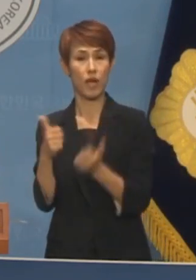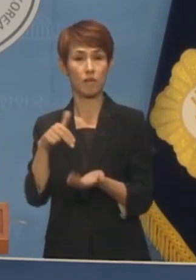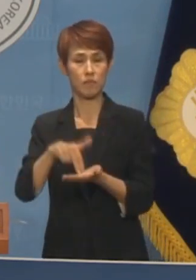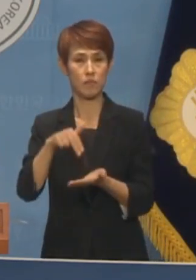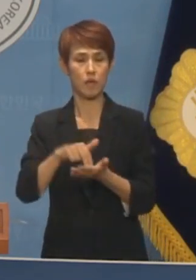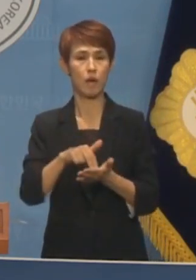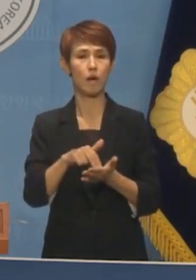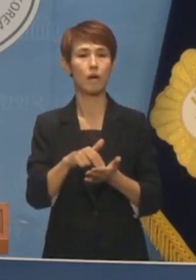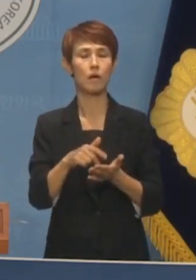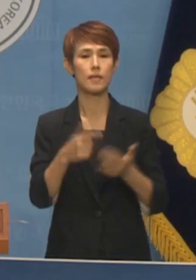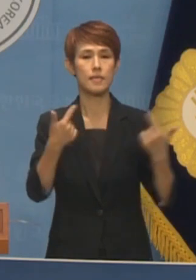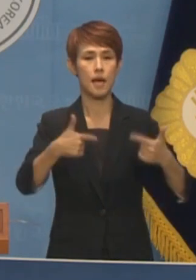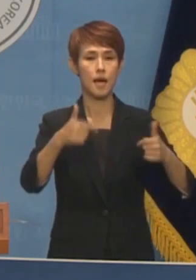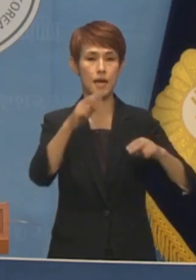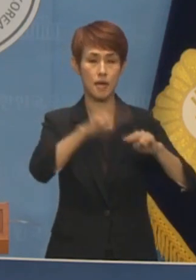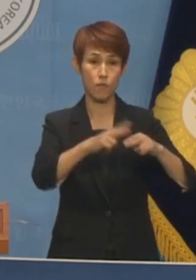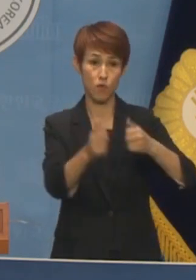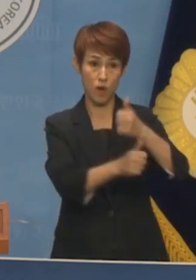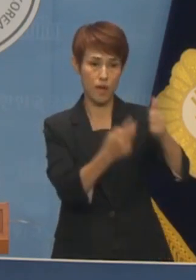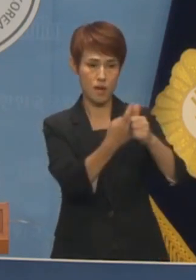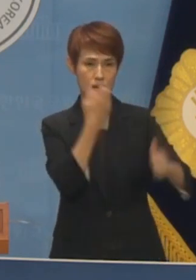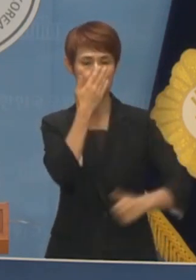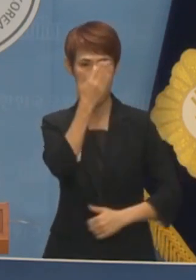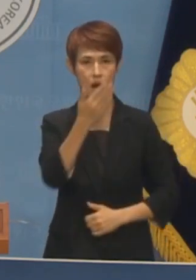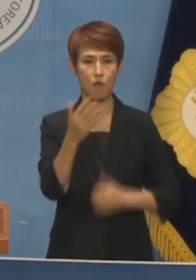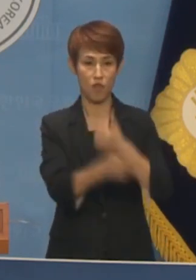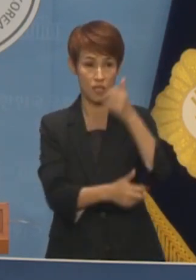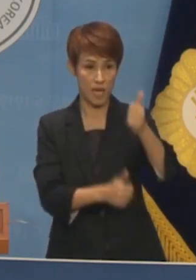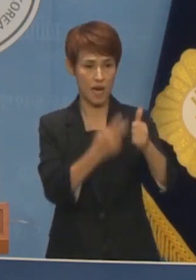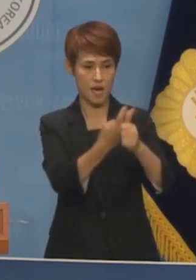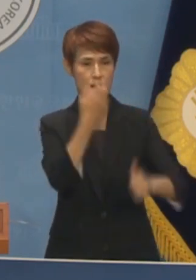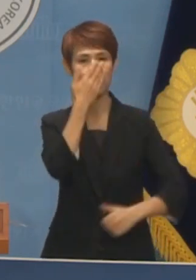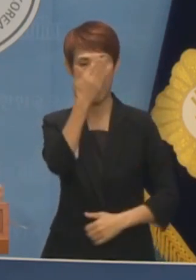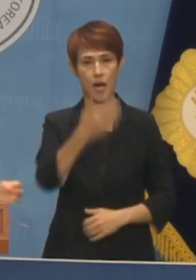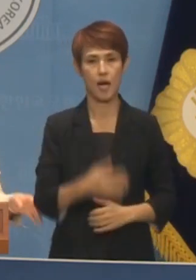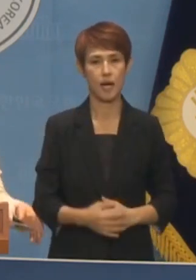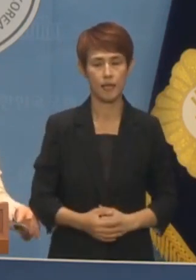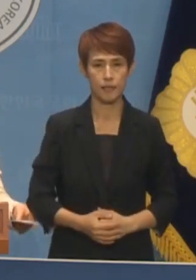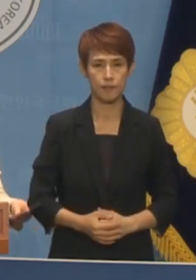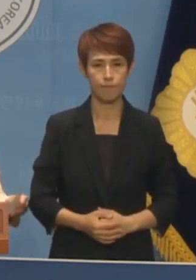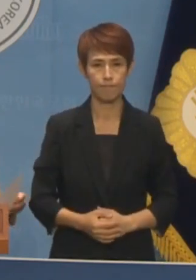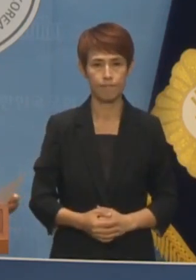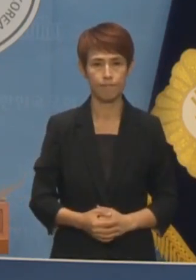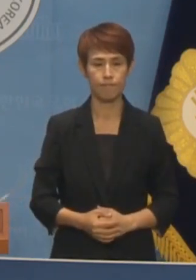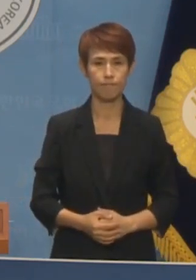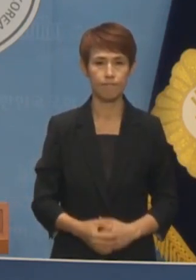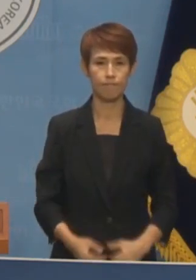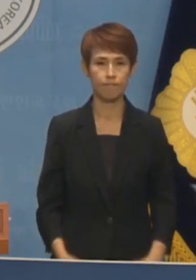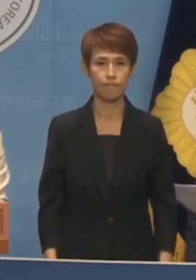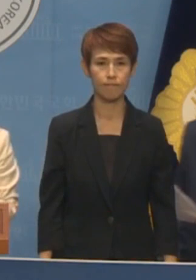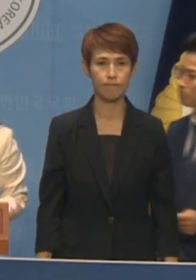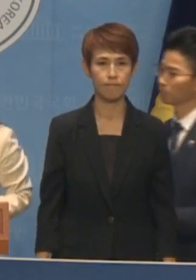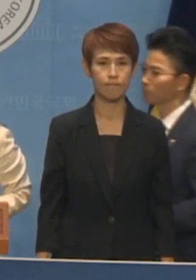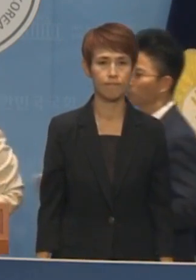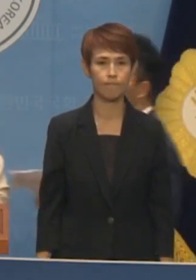위원장과 상임위원을 탄핵할 수 있다. 제8조 위원의 신분 보장에 관한 부분이었습니다.